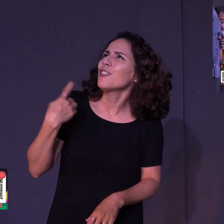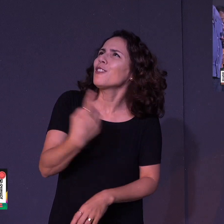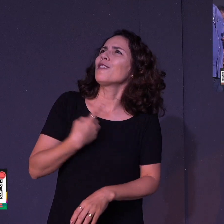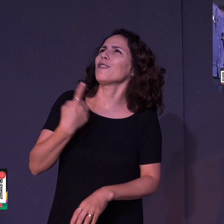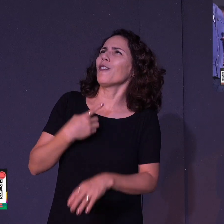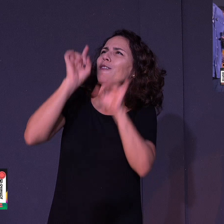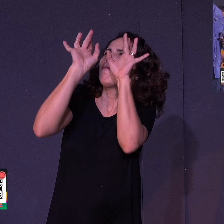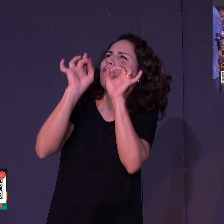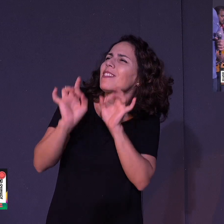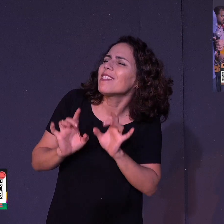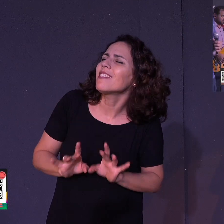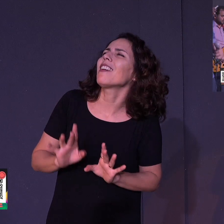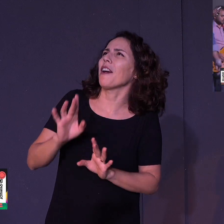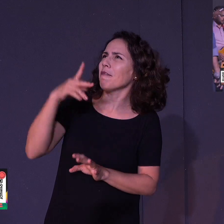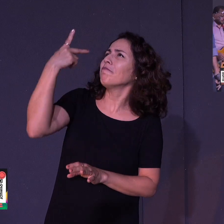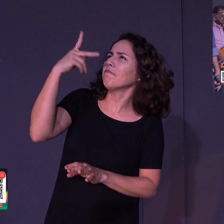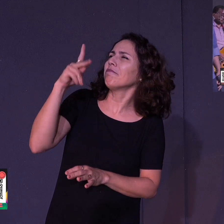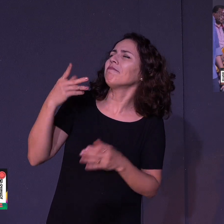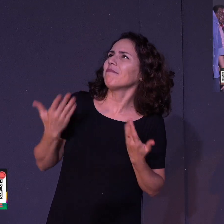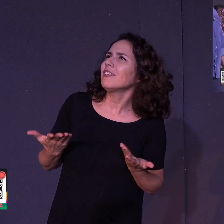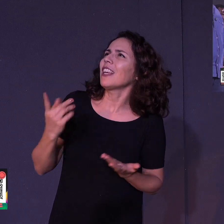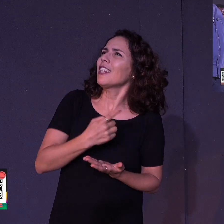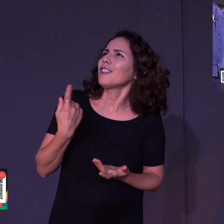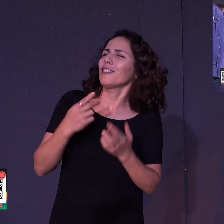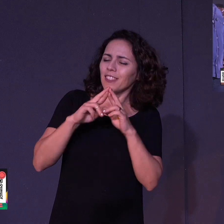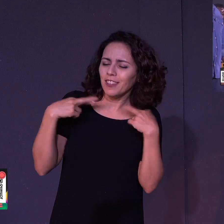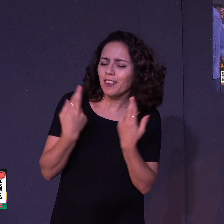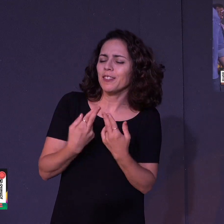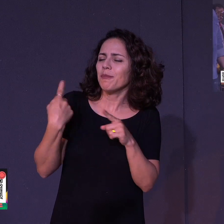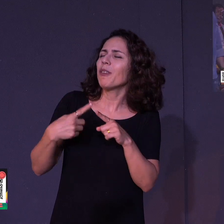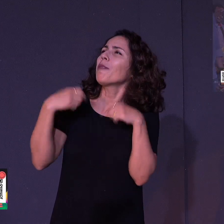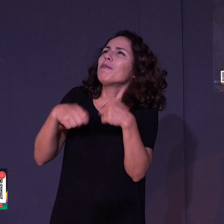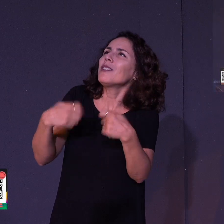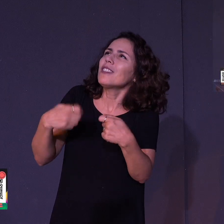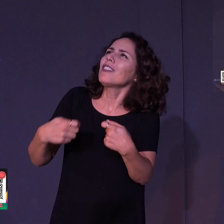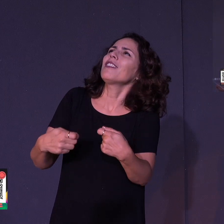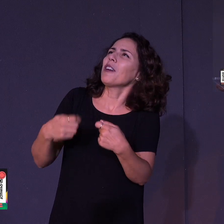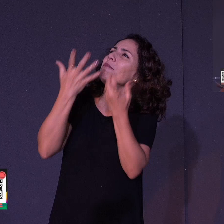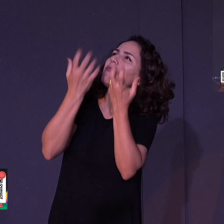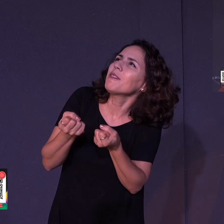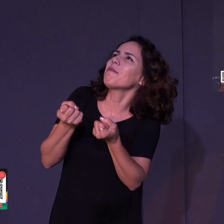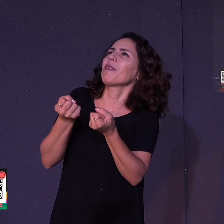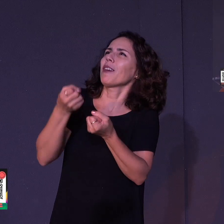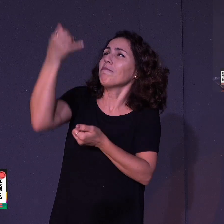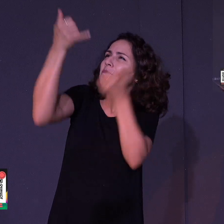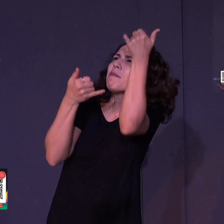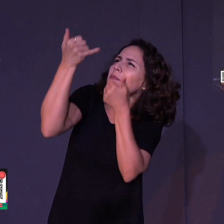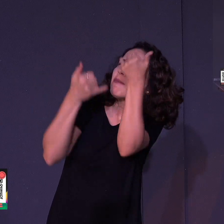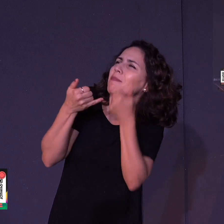Teu nome. E nós só estamos aqui reunidos porque nós precisamos ouvir a Tua voz. Senhor, fala